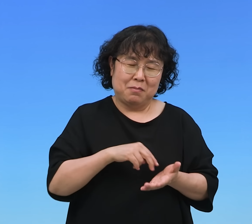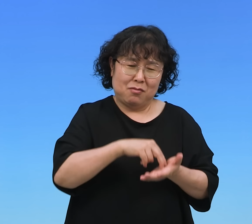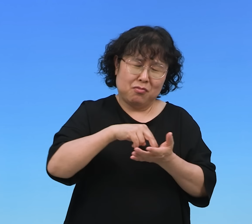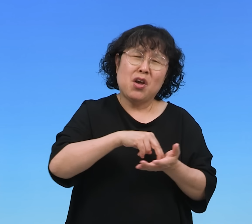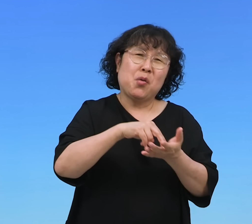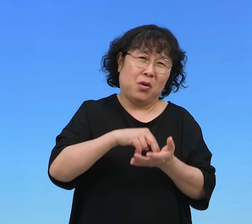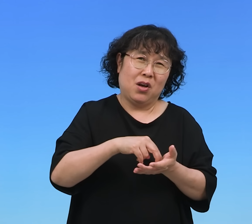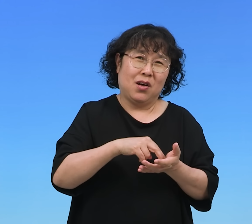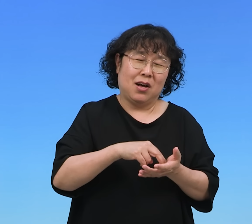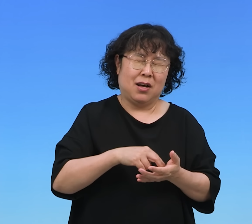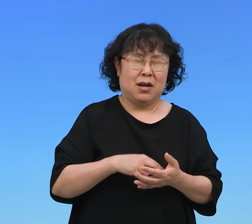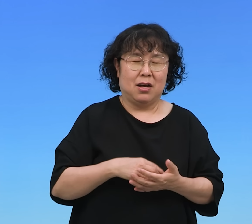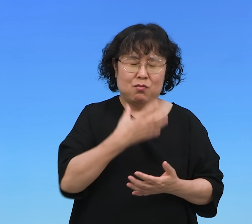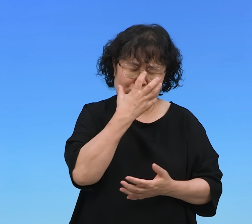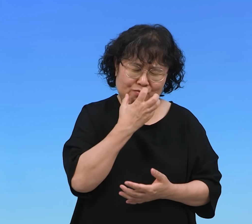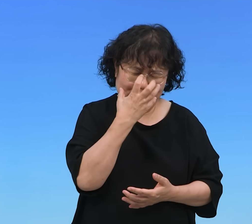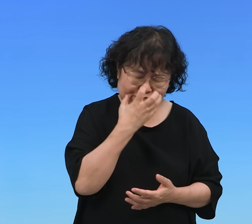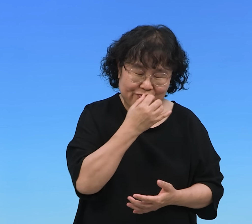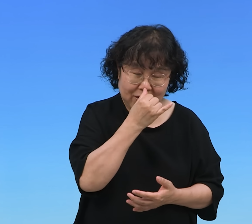가지 마시지.